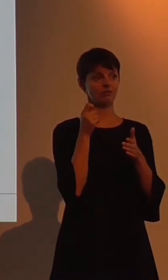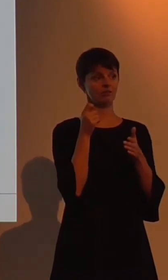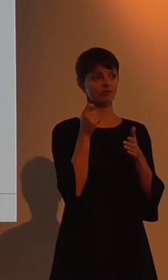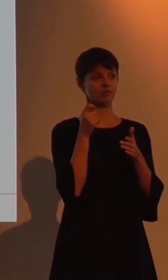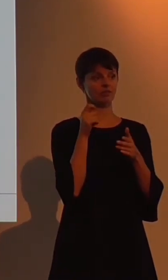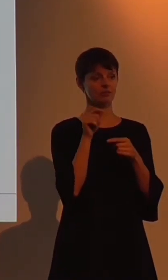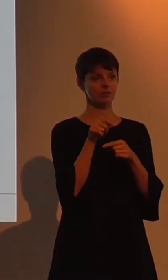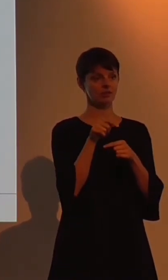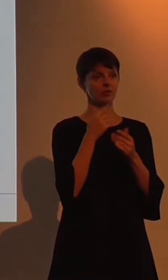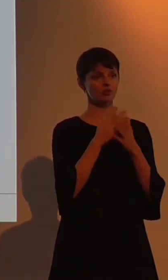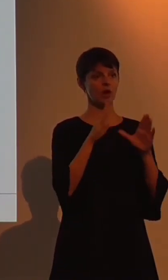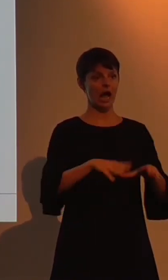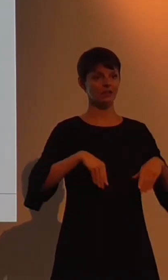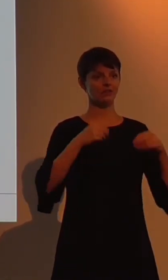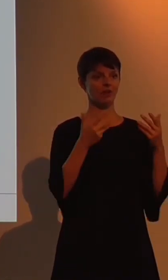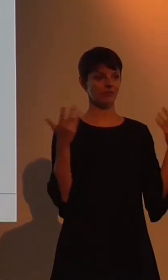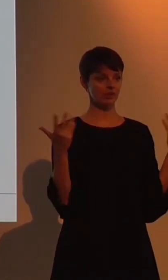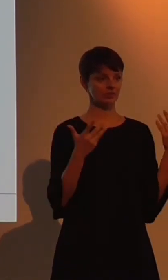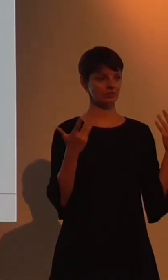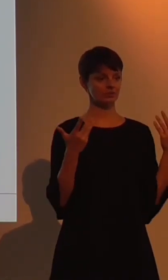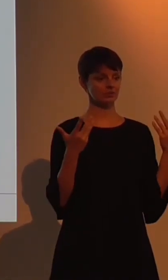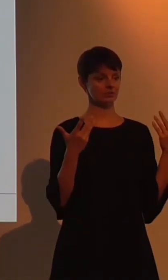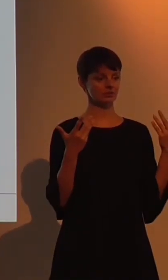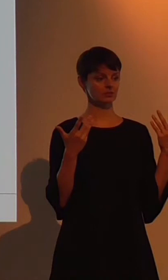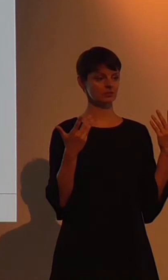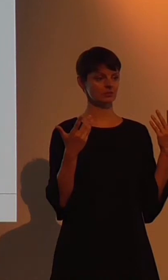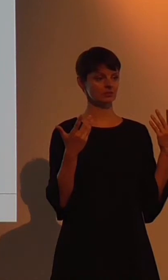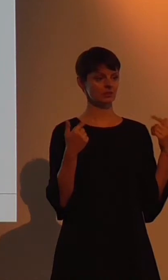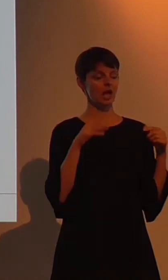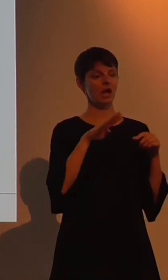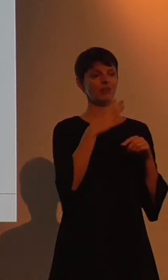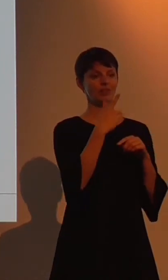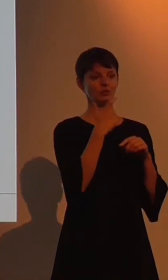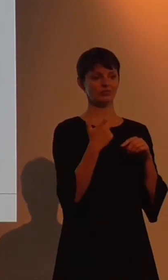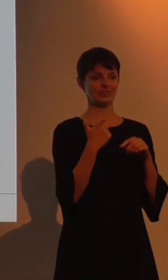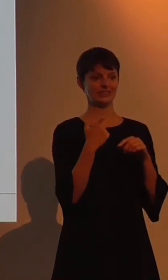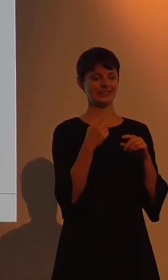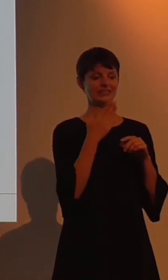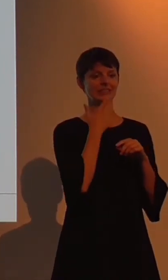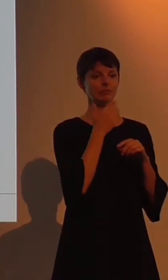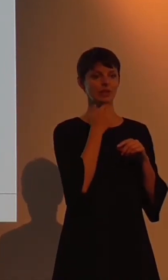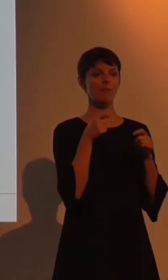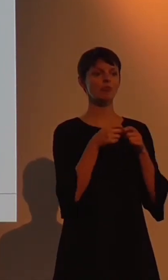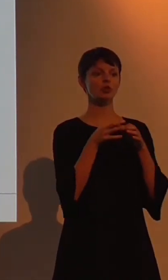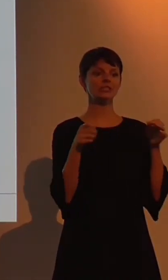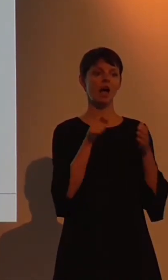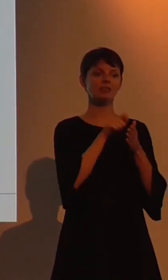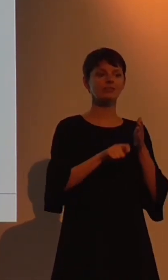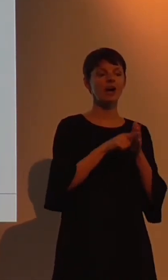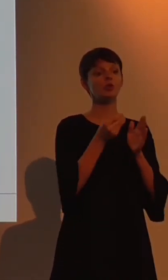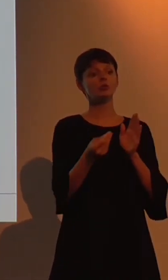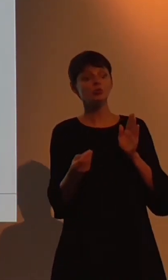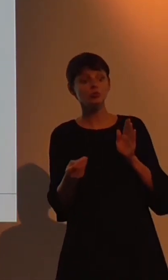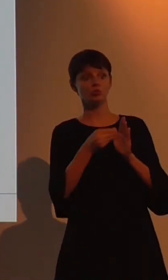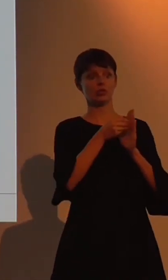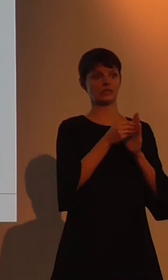unsere Programme auch dahin abzuleiten, was wollen wir untertiteln, wo ist das größte Interesse. Das sind vor allem die großen Showformate, Germany's